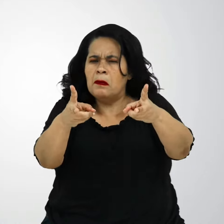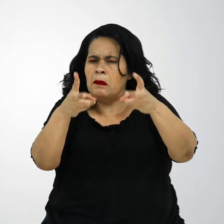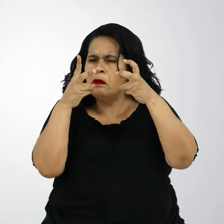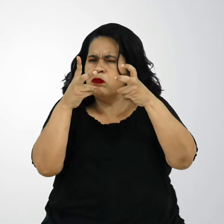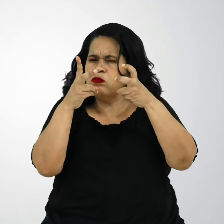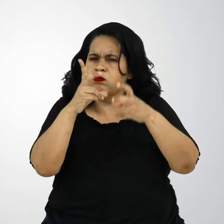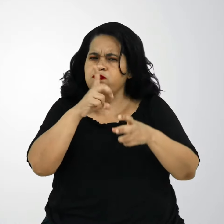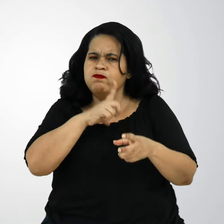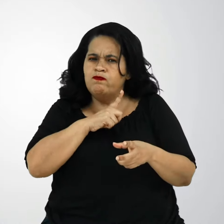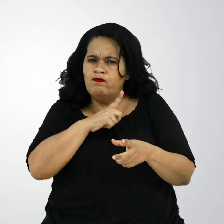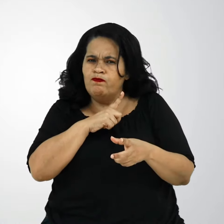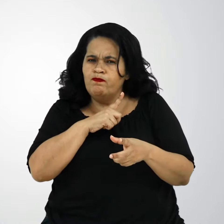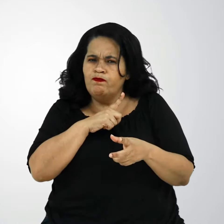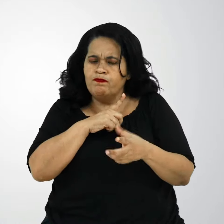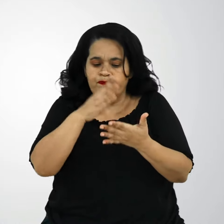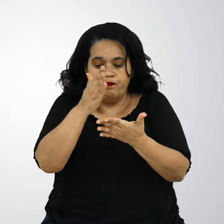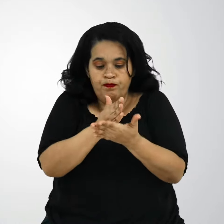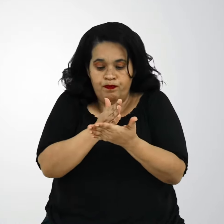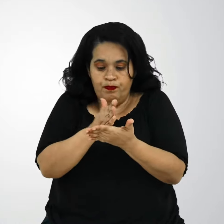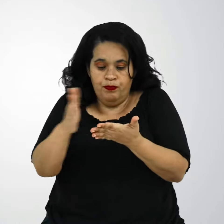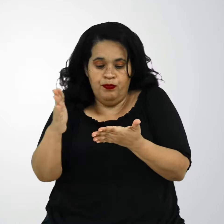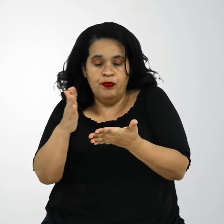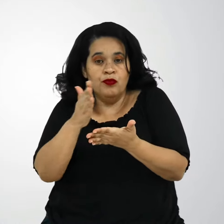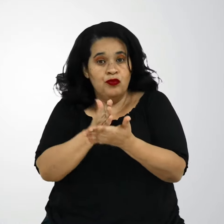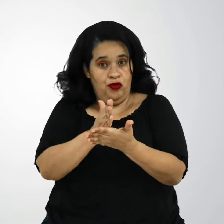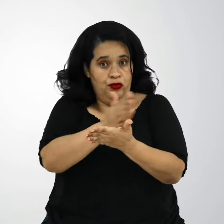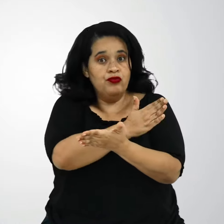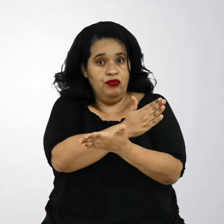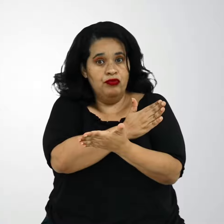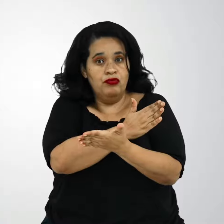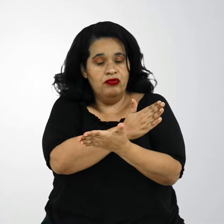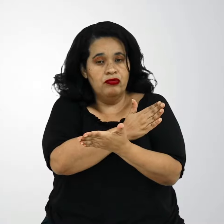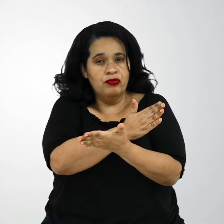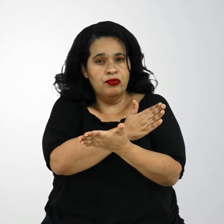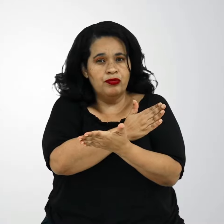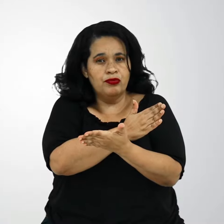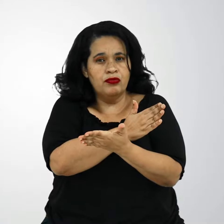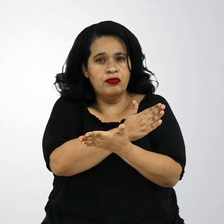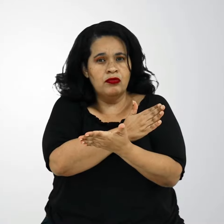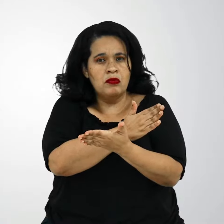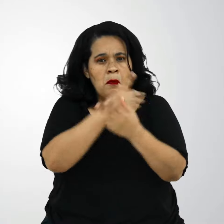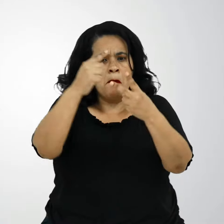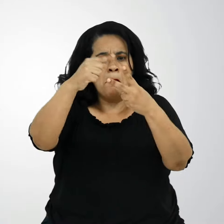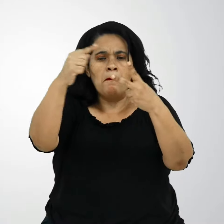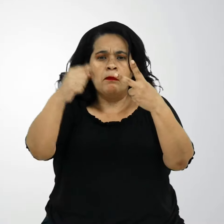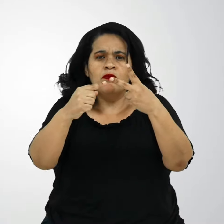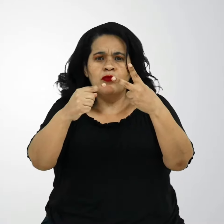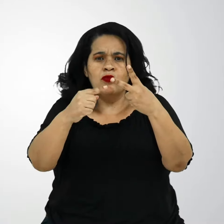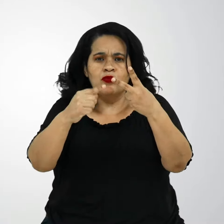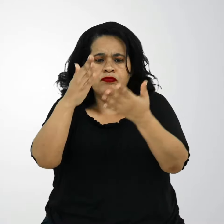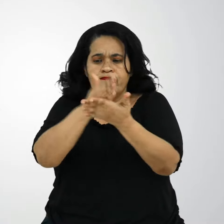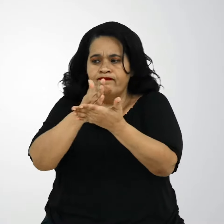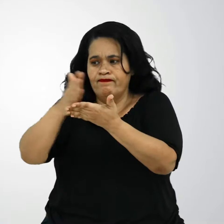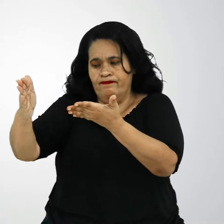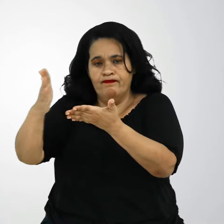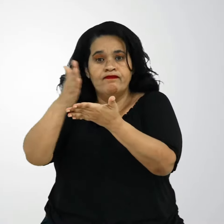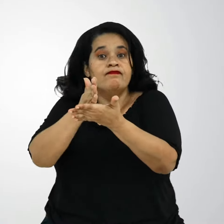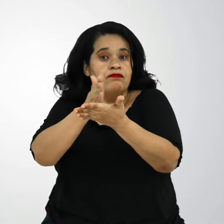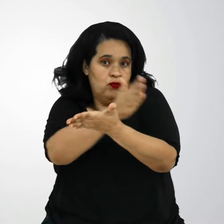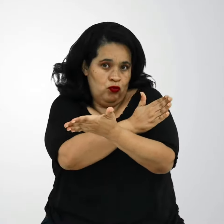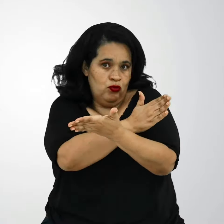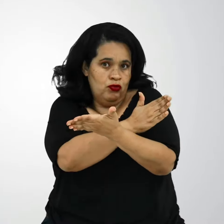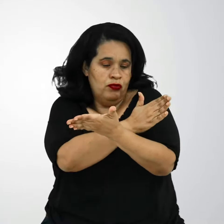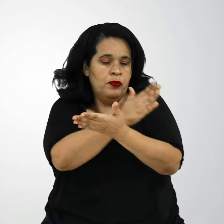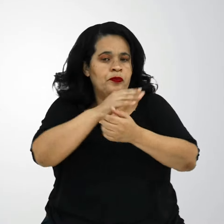questão que ela é dividida, na última semana, no último período, né? Que a última semana, ela é dividida em 2 partes.